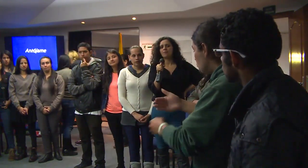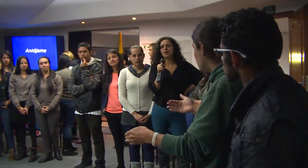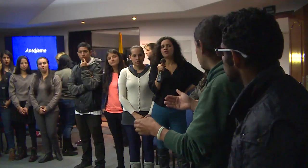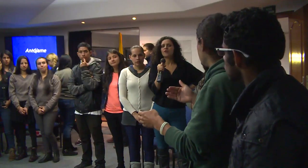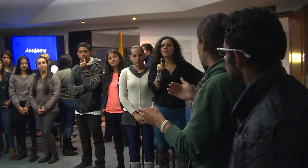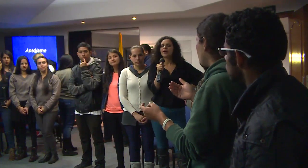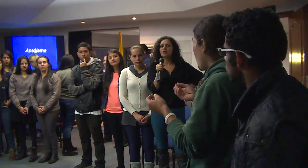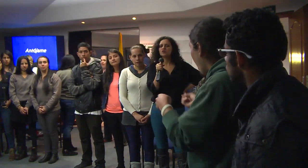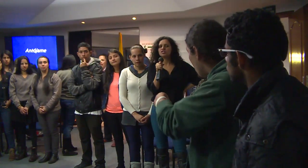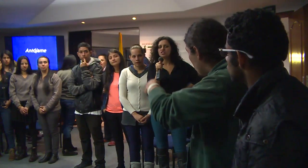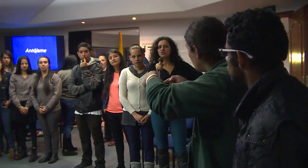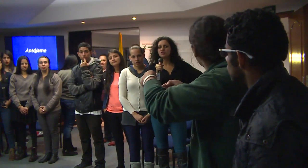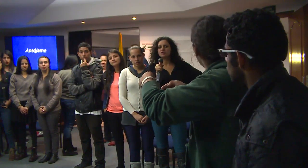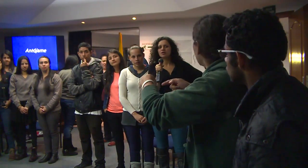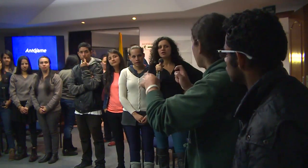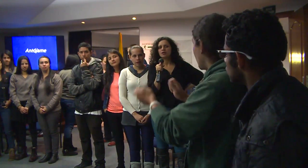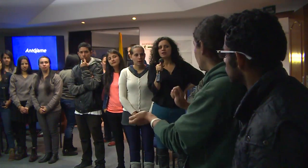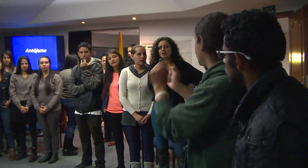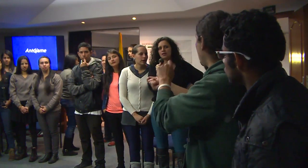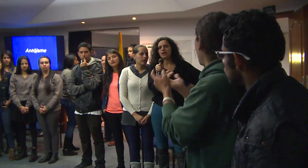Para poder formar a los niños